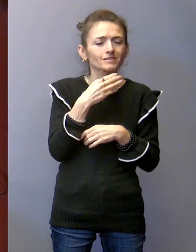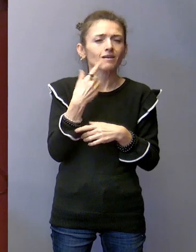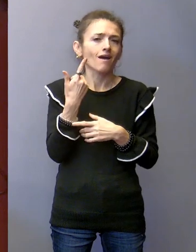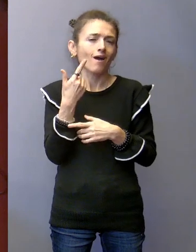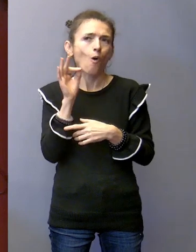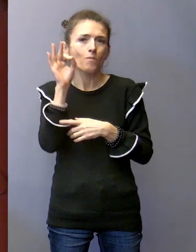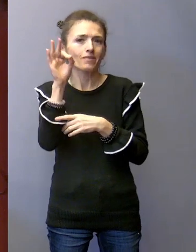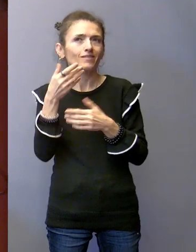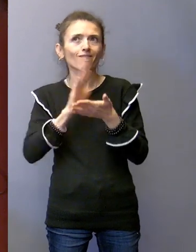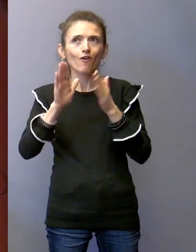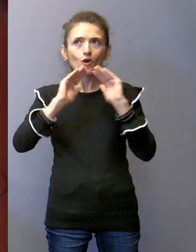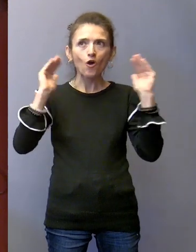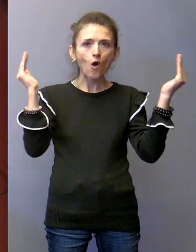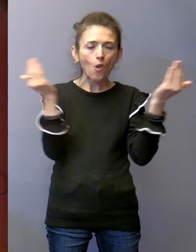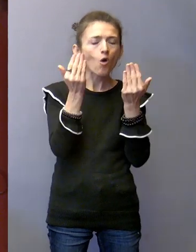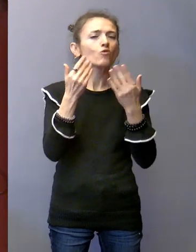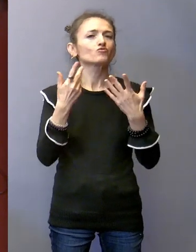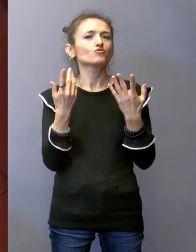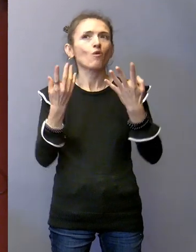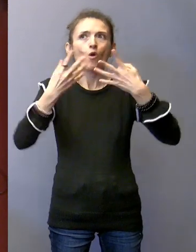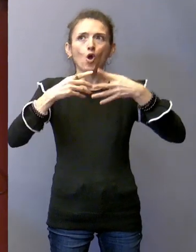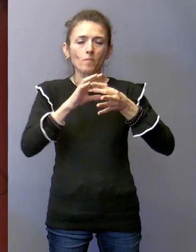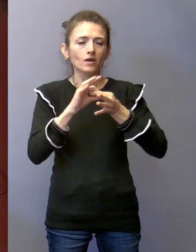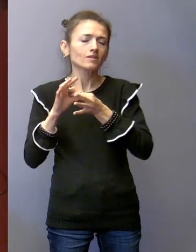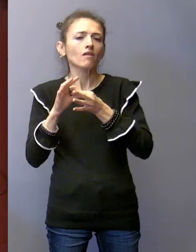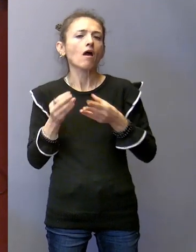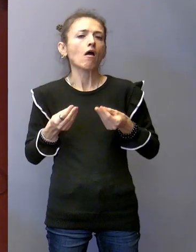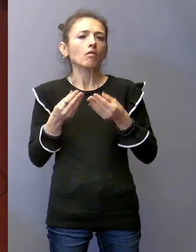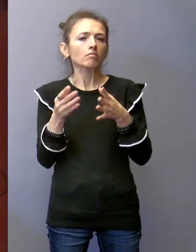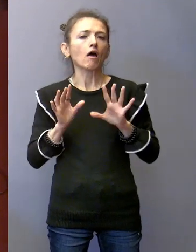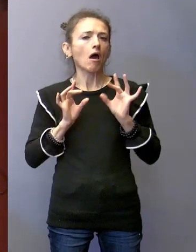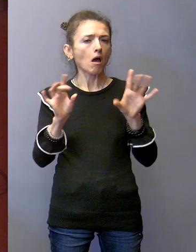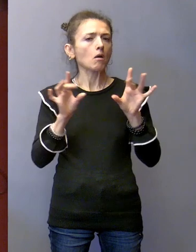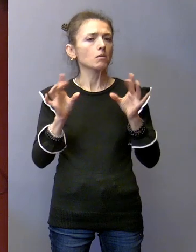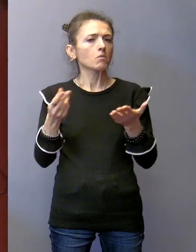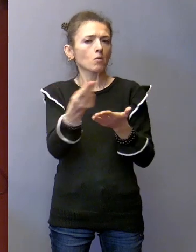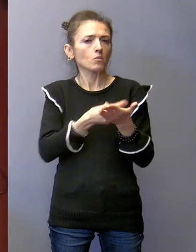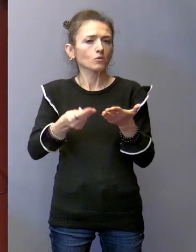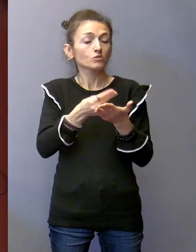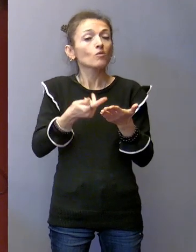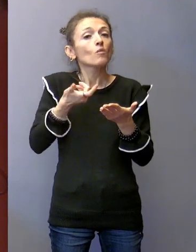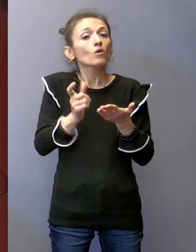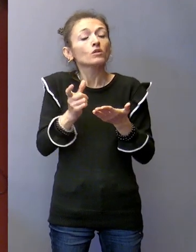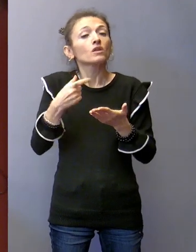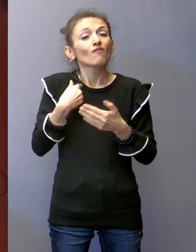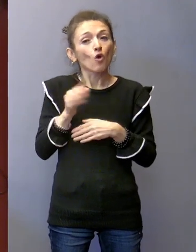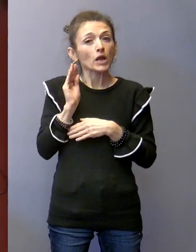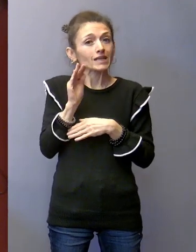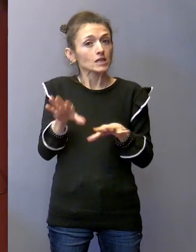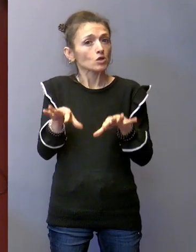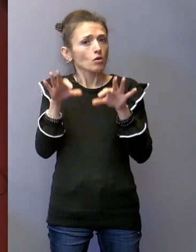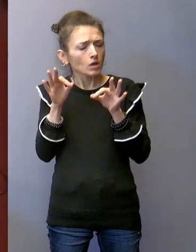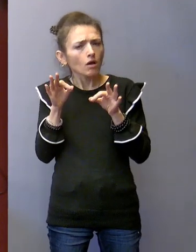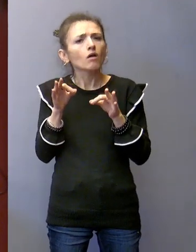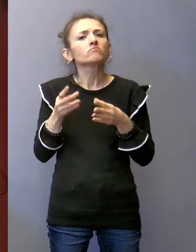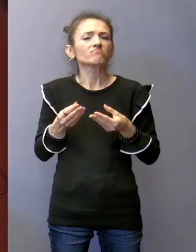l'obiettivo ecologico e di compatibilità lasciando ampio margine discrezionalità progettuale Perché come dicevo nella stessa richiesta sospensiva